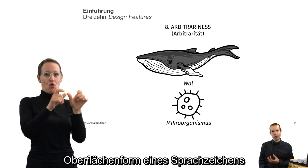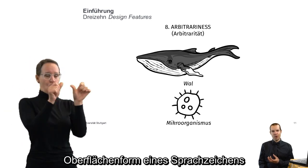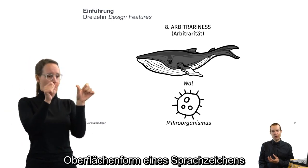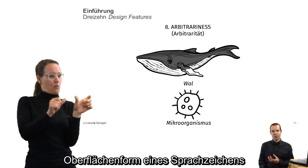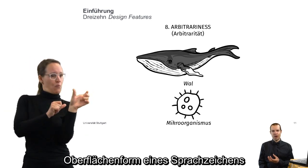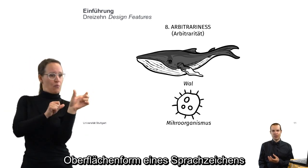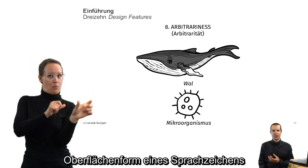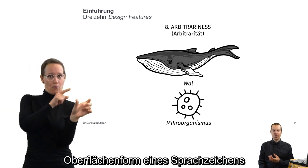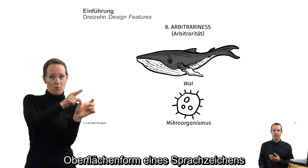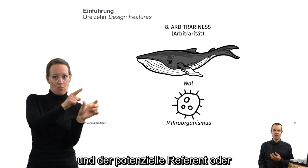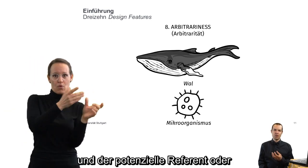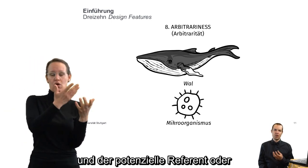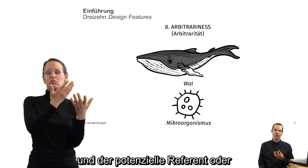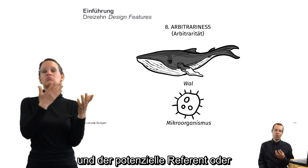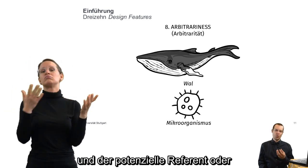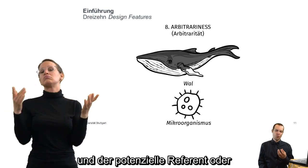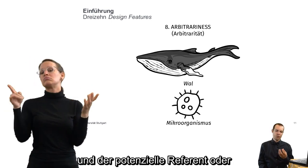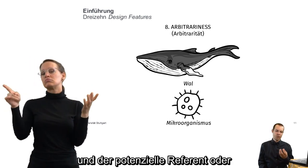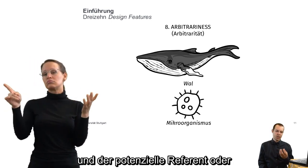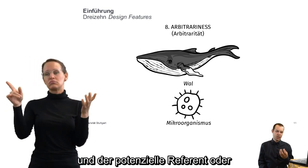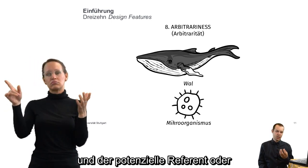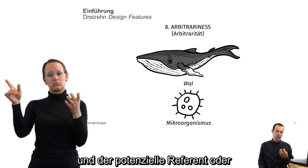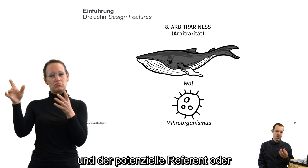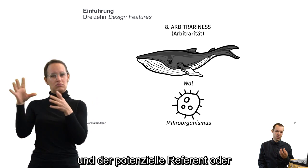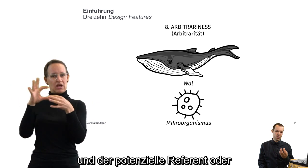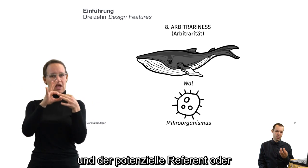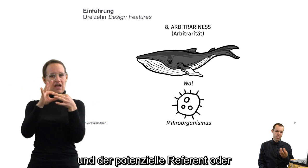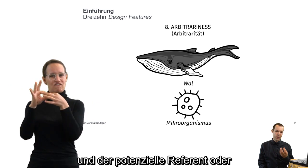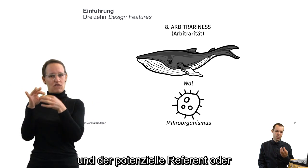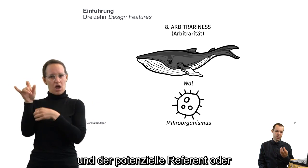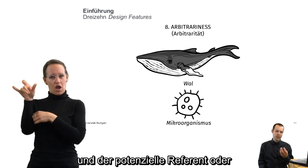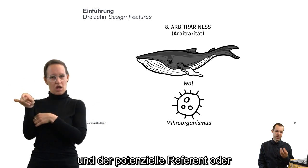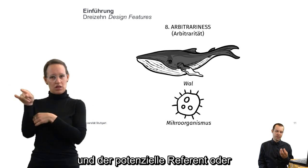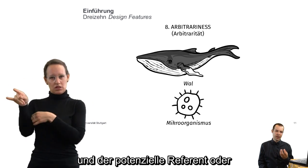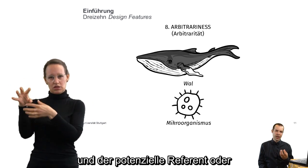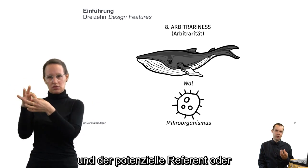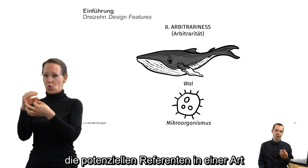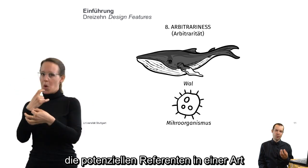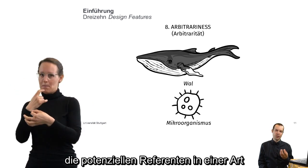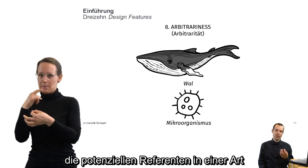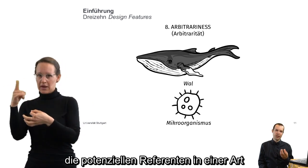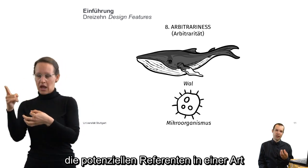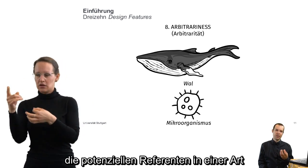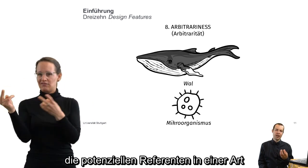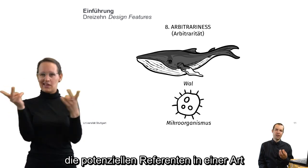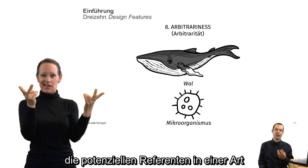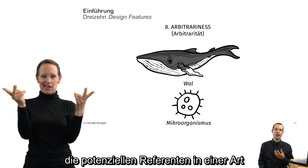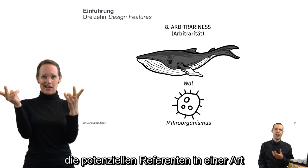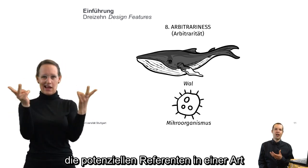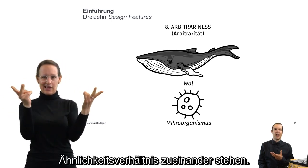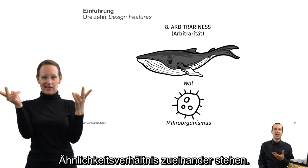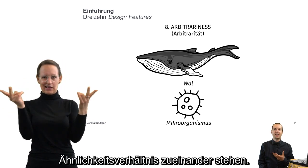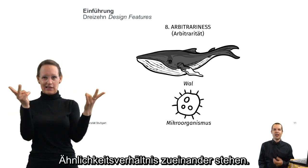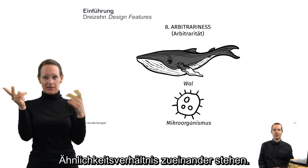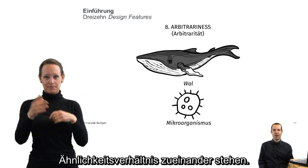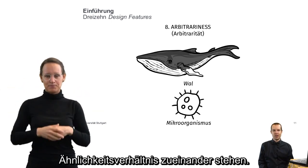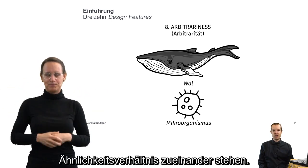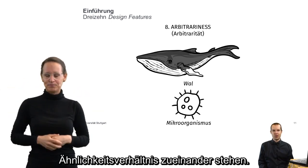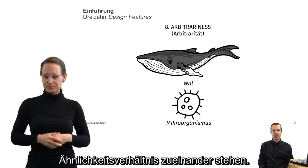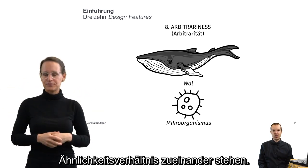Oberflächenform eines Sprachzeichens und der potenzielle Referent oder die potenziellen Referenten in einer Art